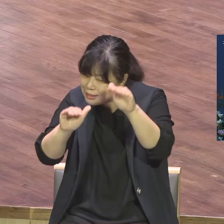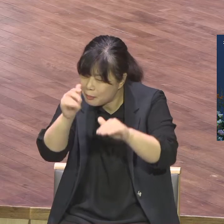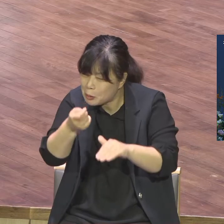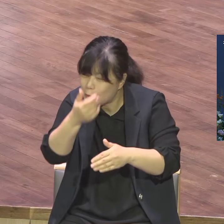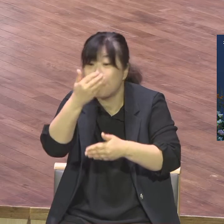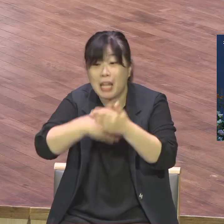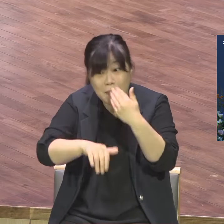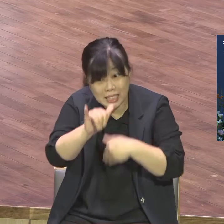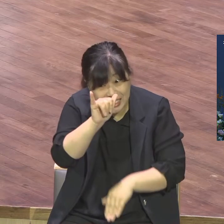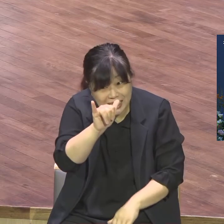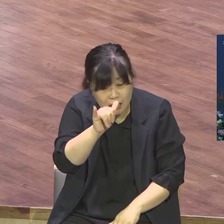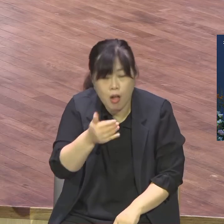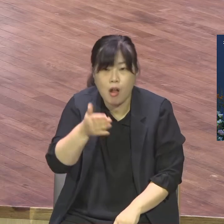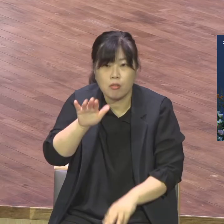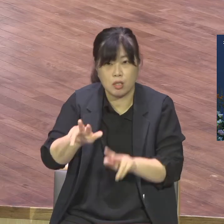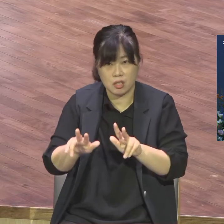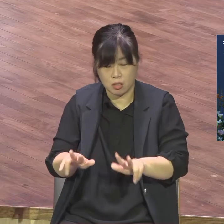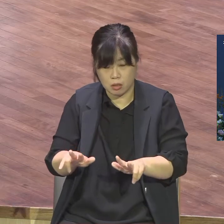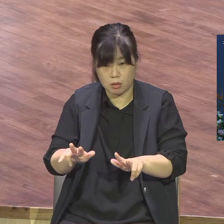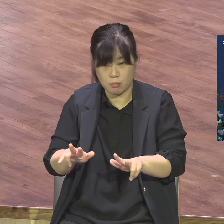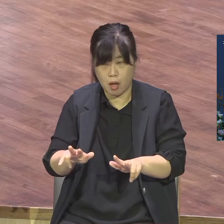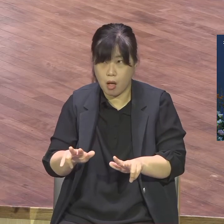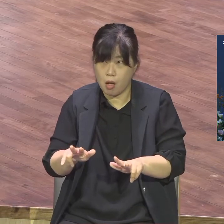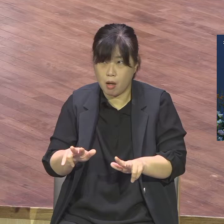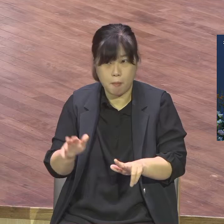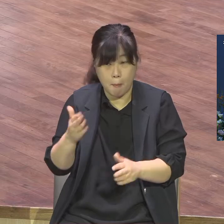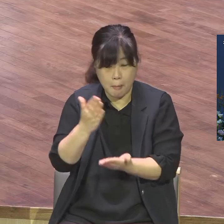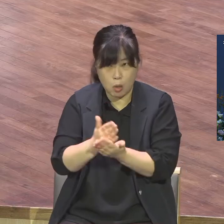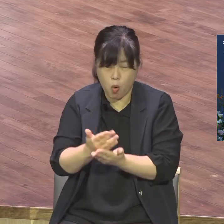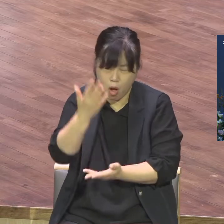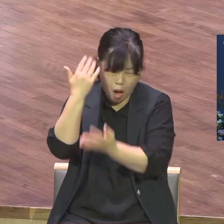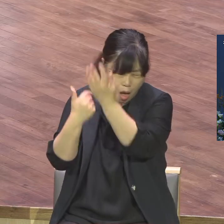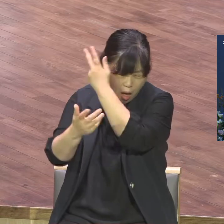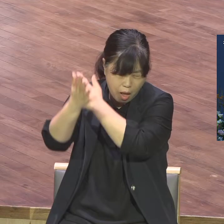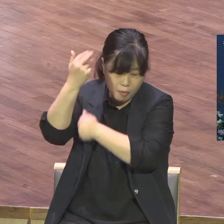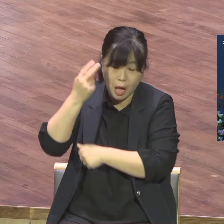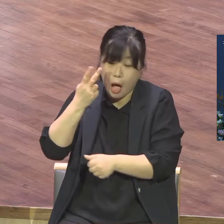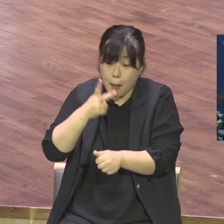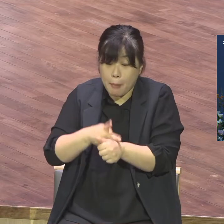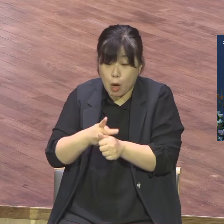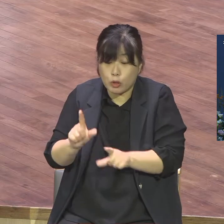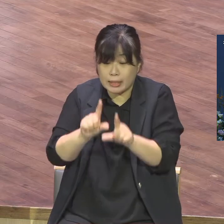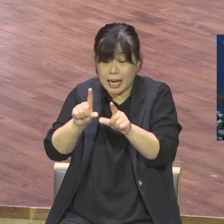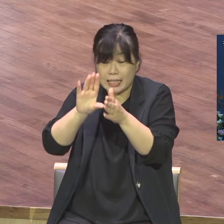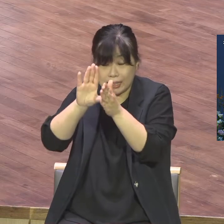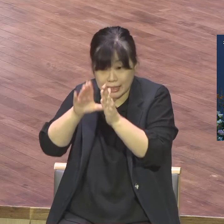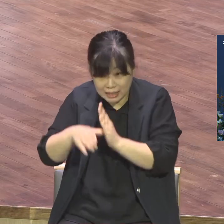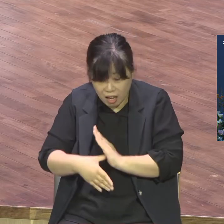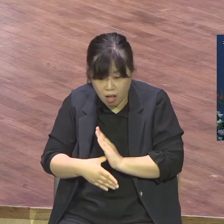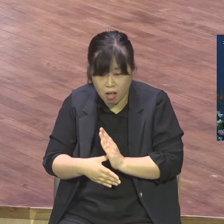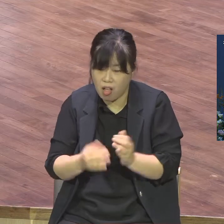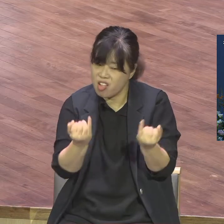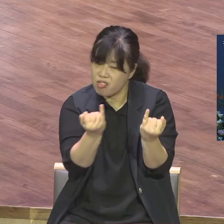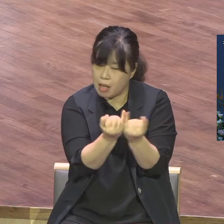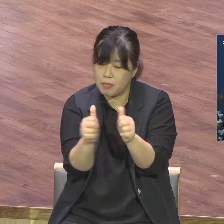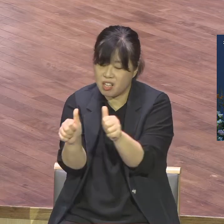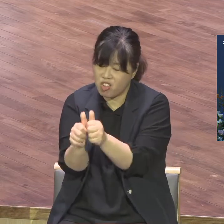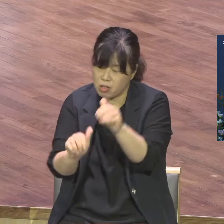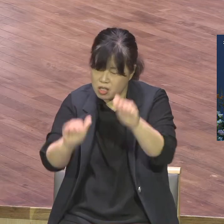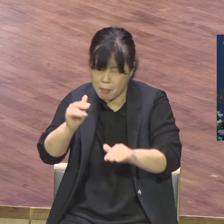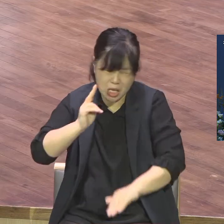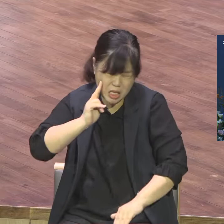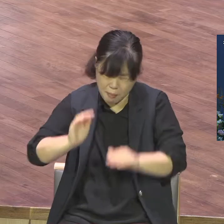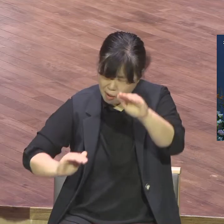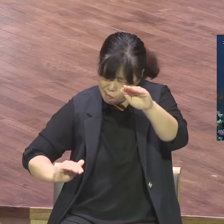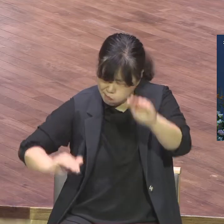그 당시에는 어떻게 했겠어요? 이런 상황 속에서 사도 바울이 베베를 제일 처음으로 언급한 것은 그만큼